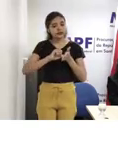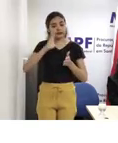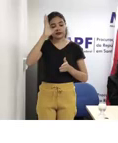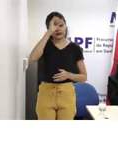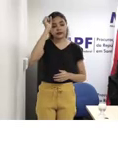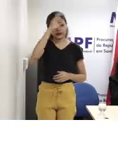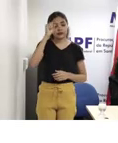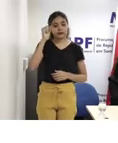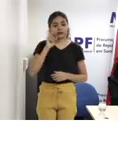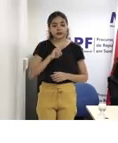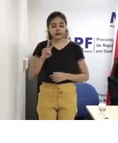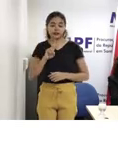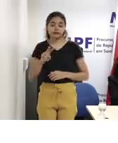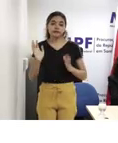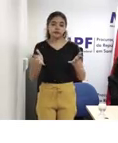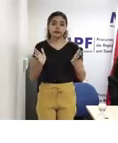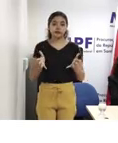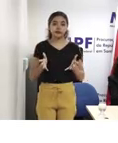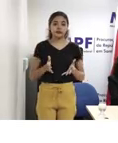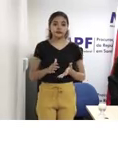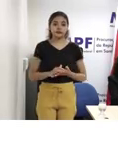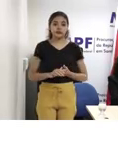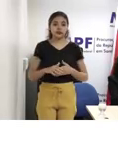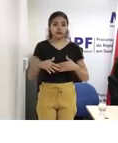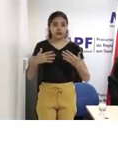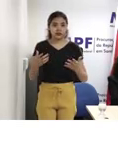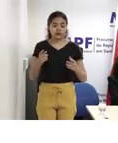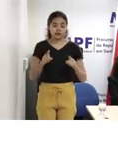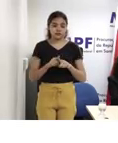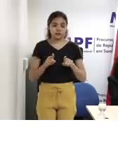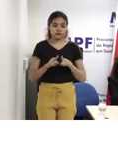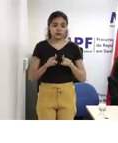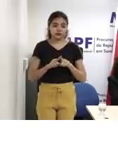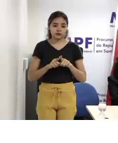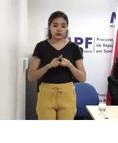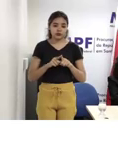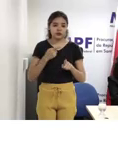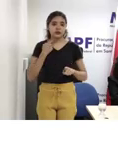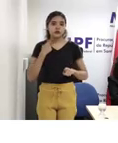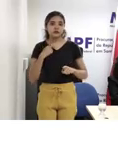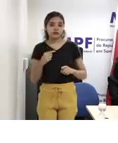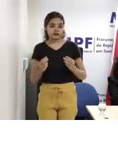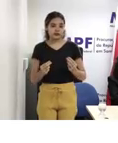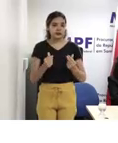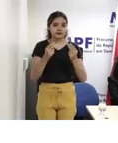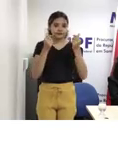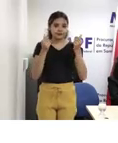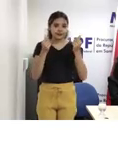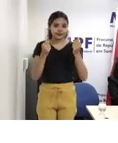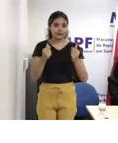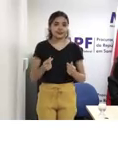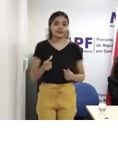material ilícito e esse criminoso ele não vai ter cara então não tem uma tipologia